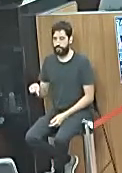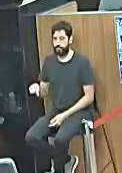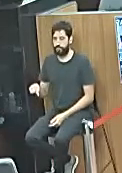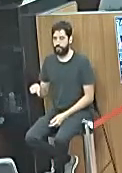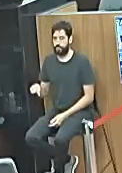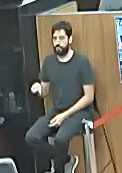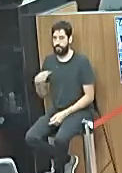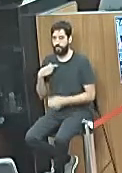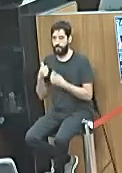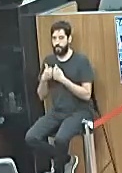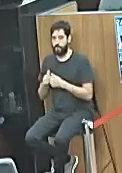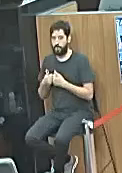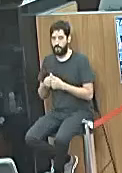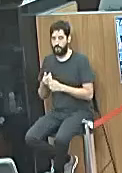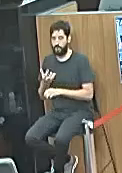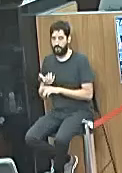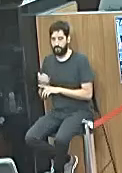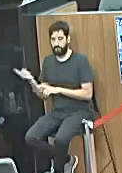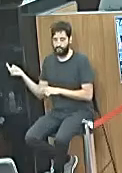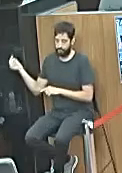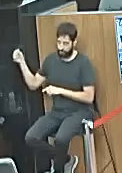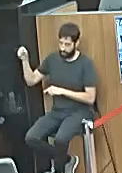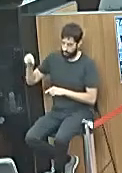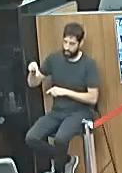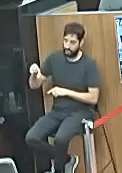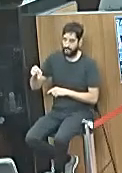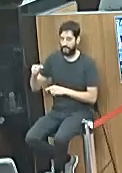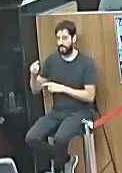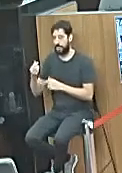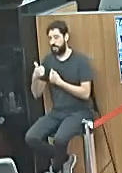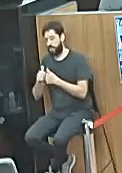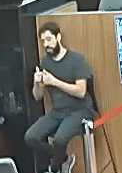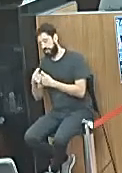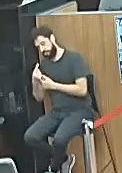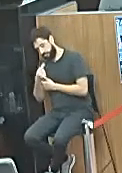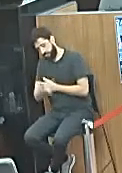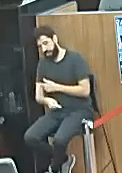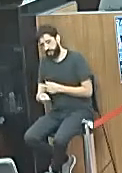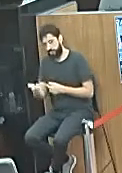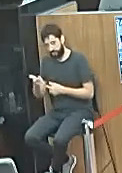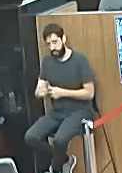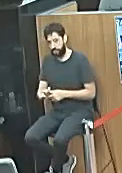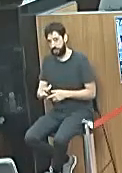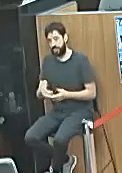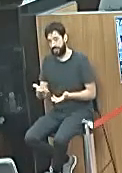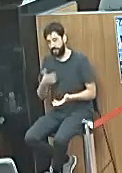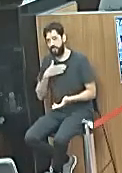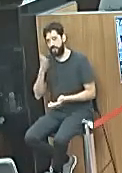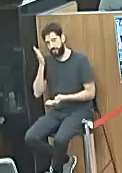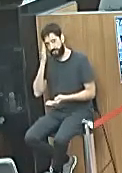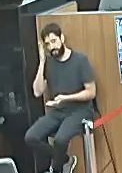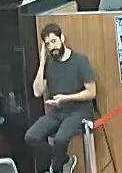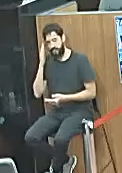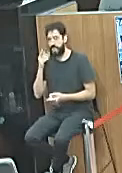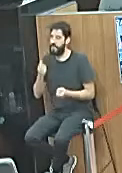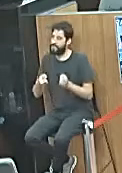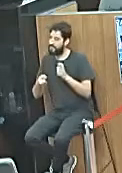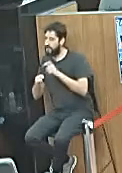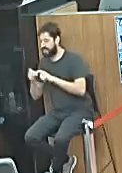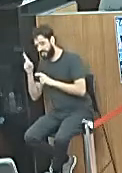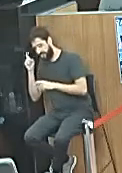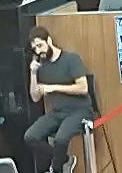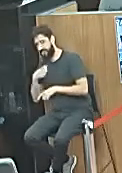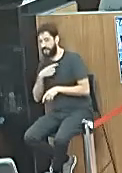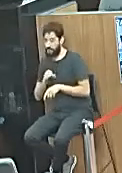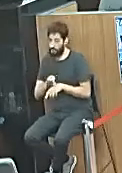cecília pegou 11 na estação diamante depois peguei o 30 para estar aqui e apesar de saber que a volta é difícil que ainda